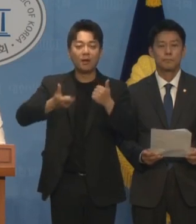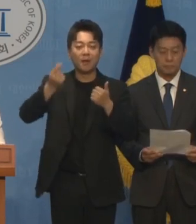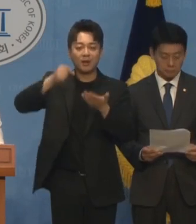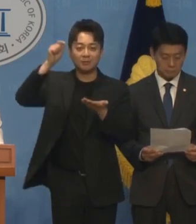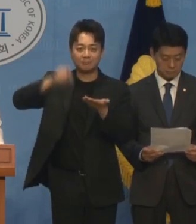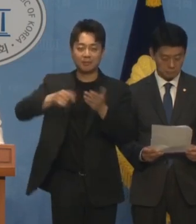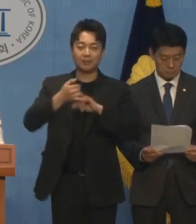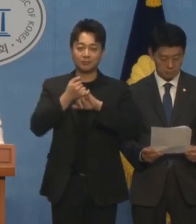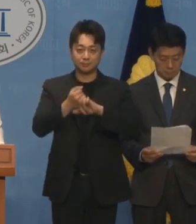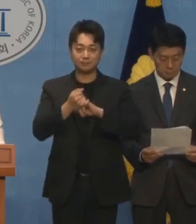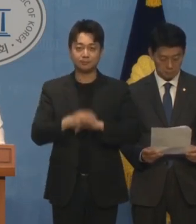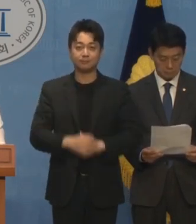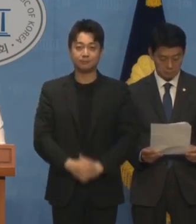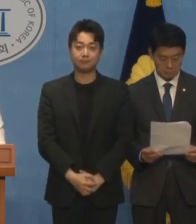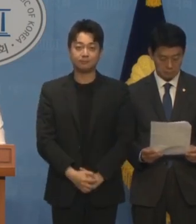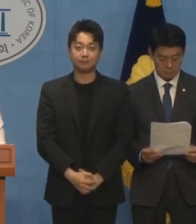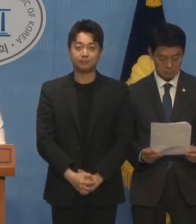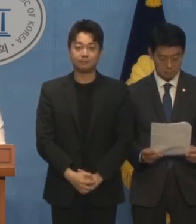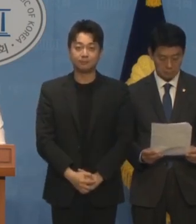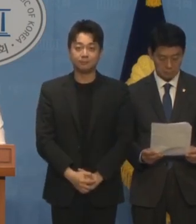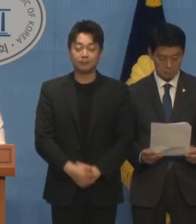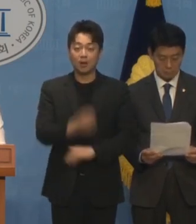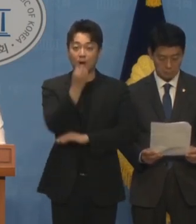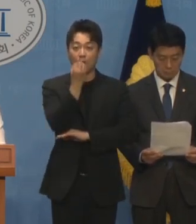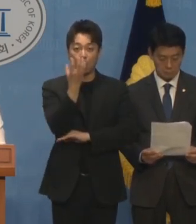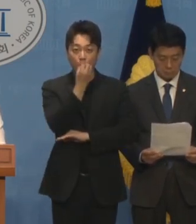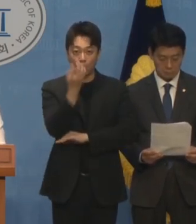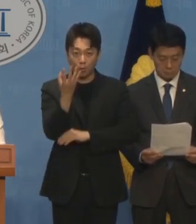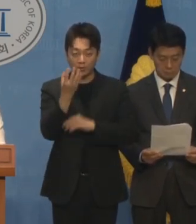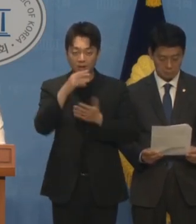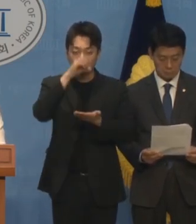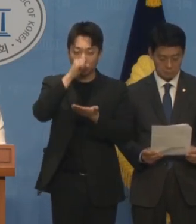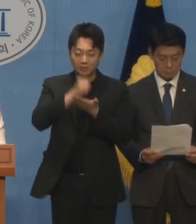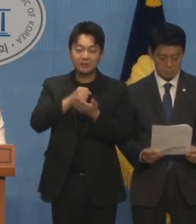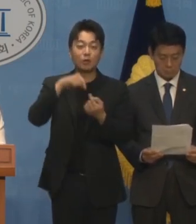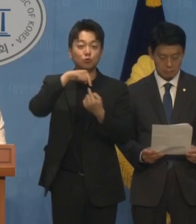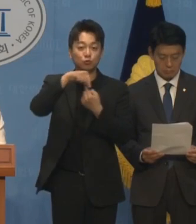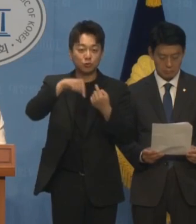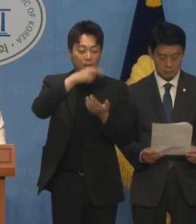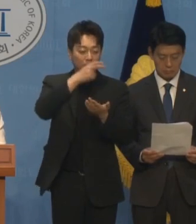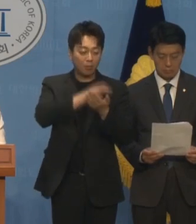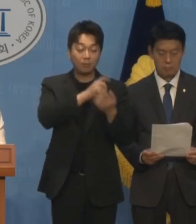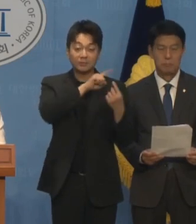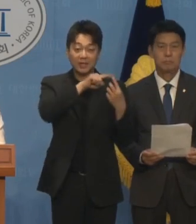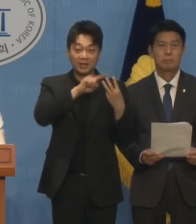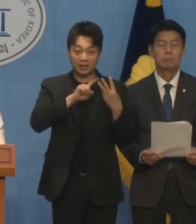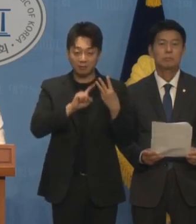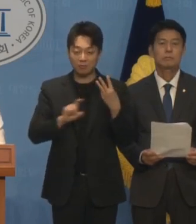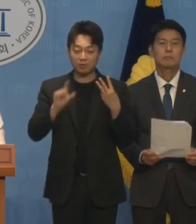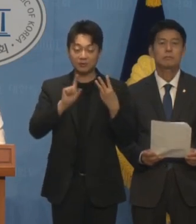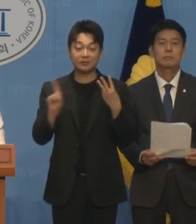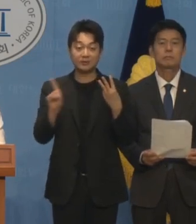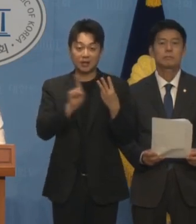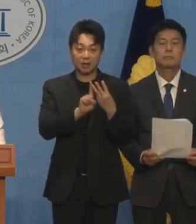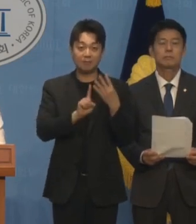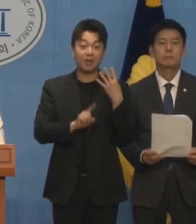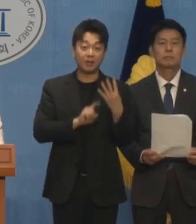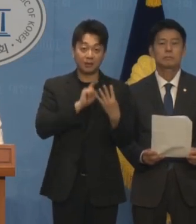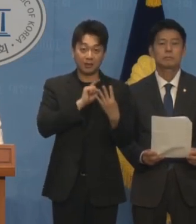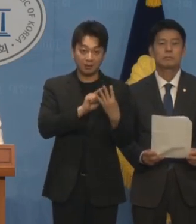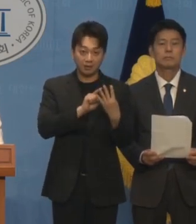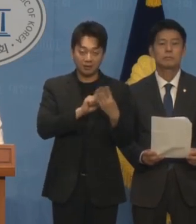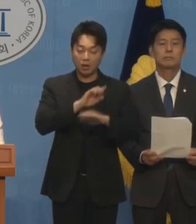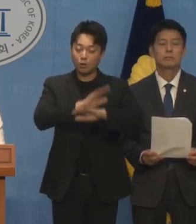통과시키겠습니다. 언론 정상화 3+1 법안은 정치적 후견주의를 벗어나 여야 어느